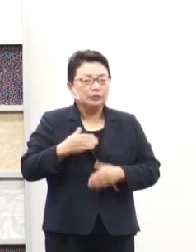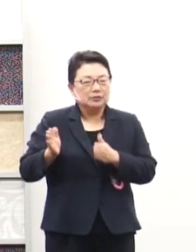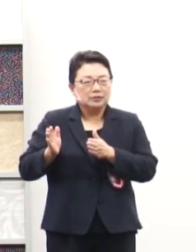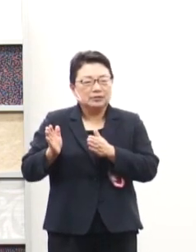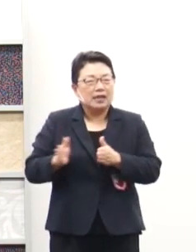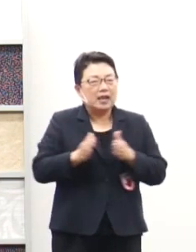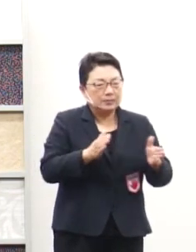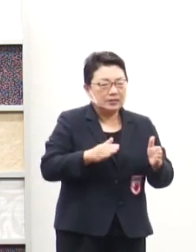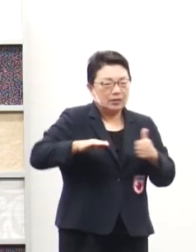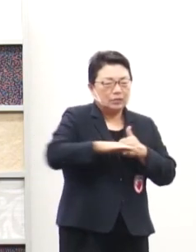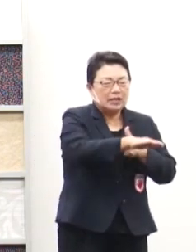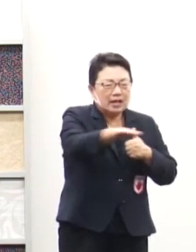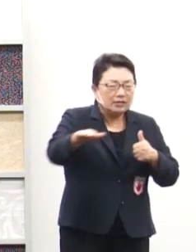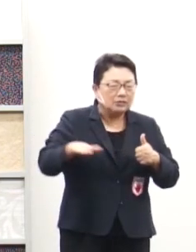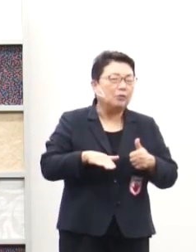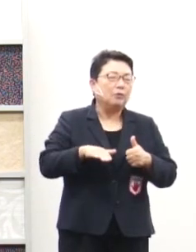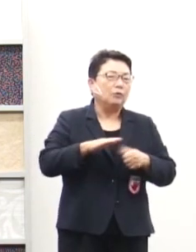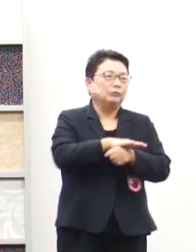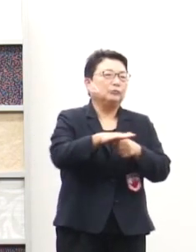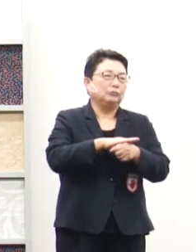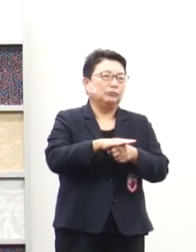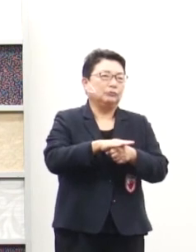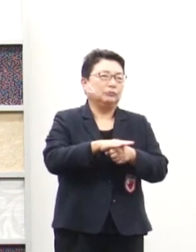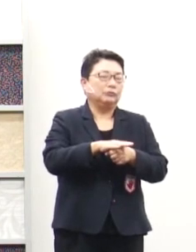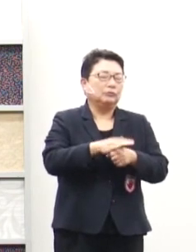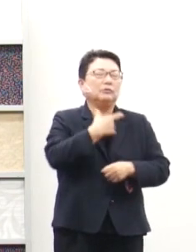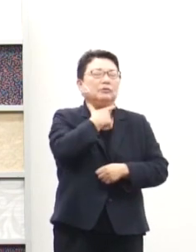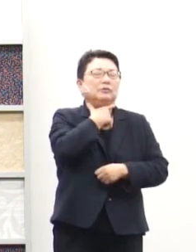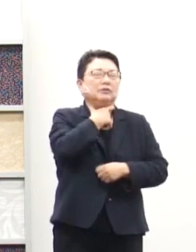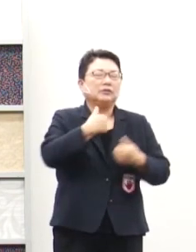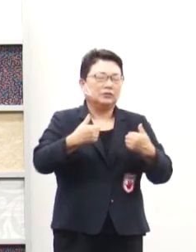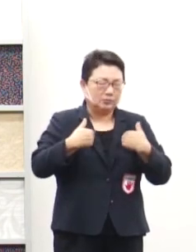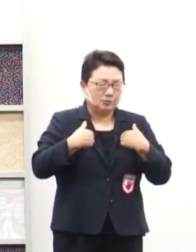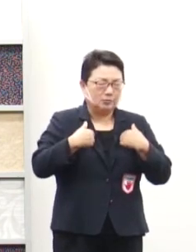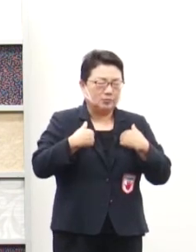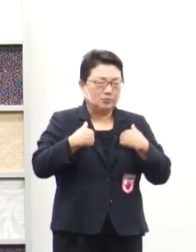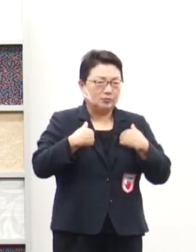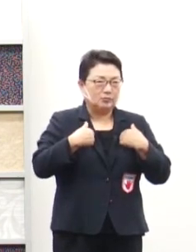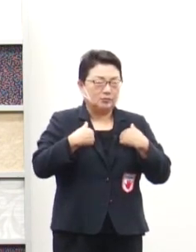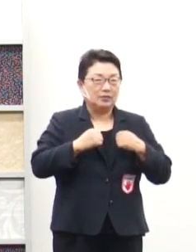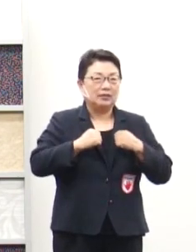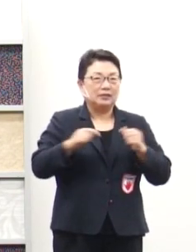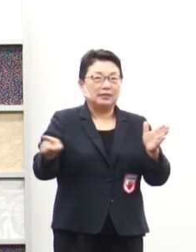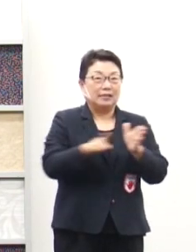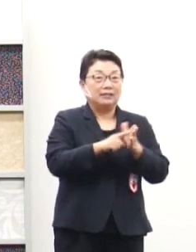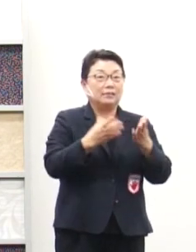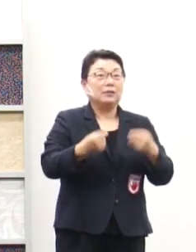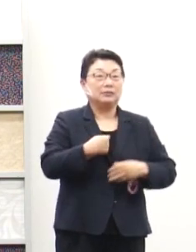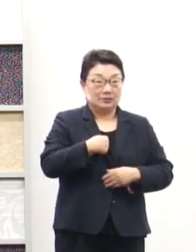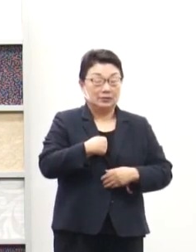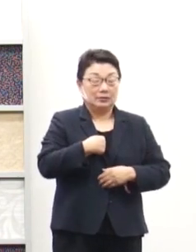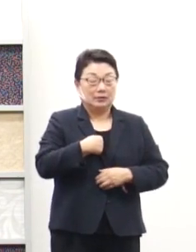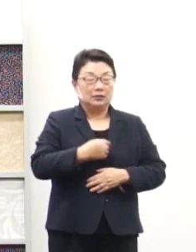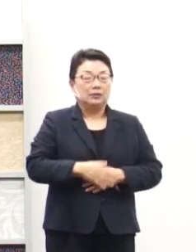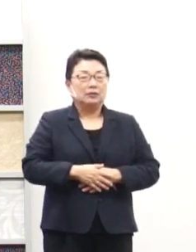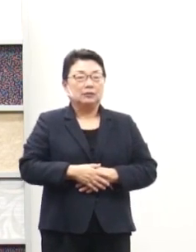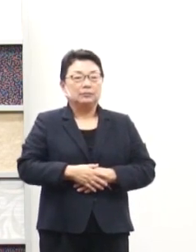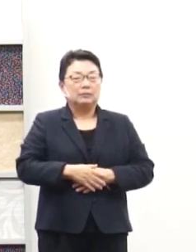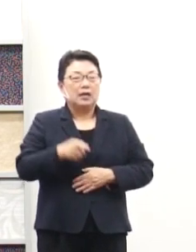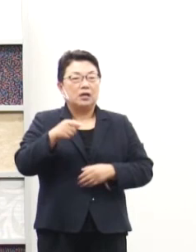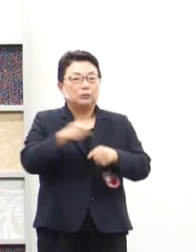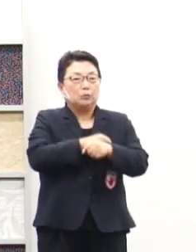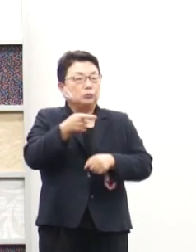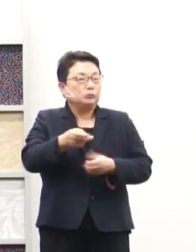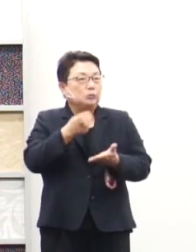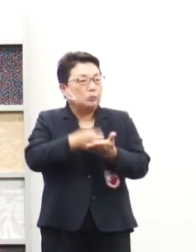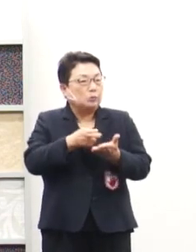ていくということをこれまで主眼に、置いてやってきたわけです。ですので、まあ、今後ですね、まあ、特措法改正になりますけ